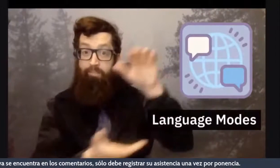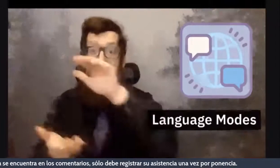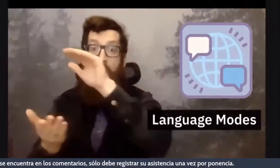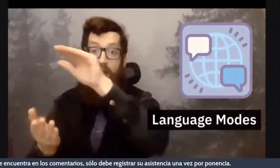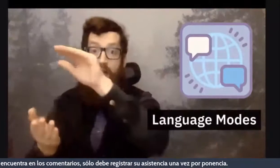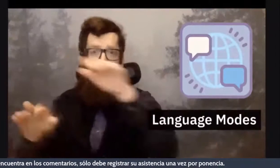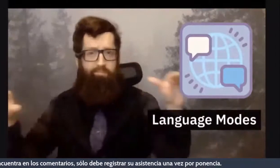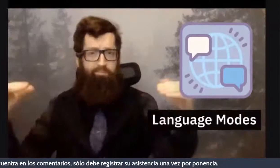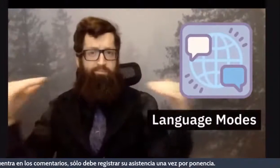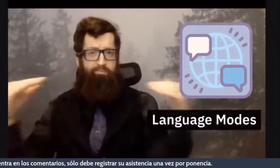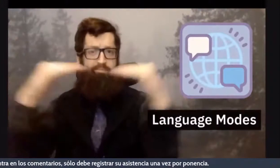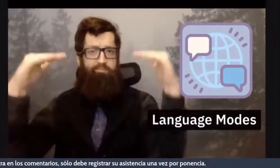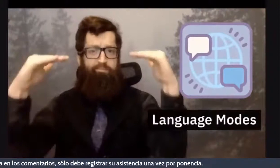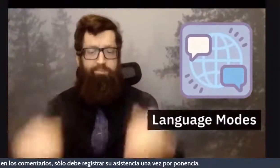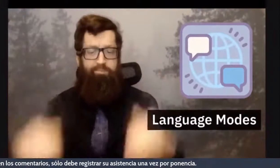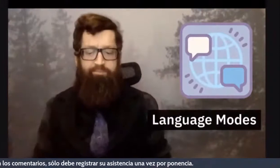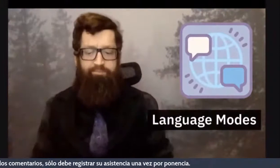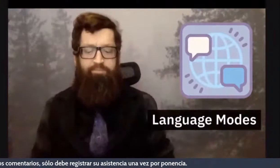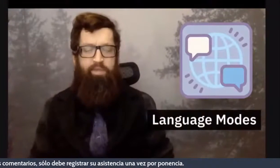abunde más uno que el otro. Número dos,